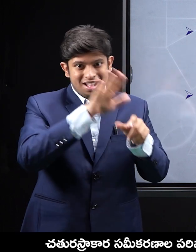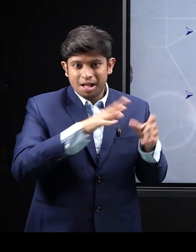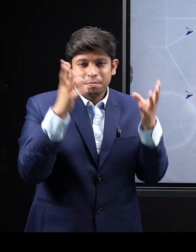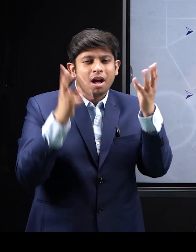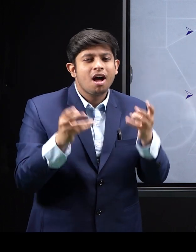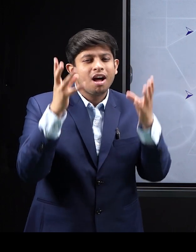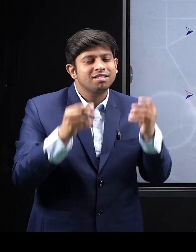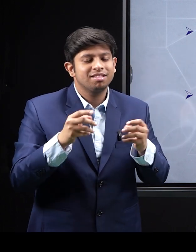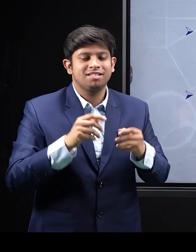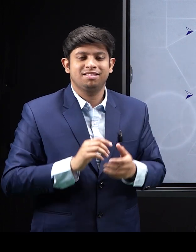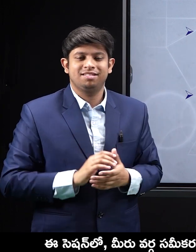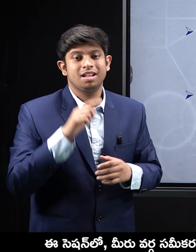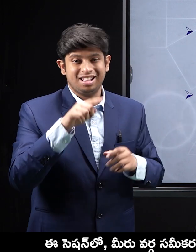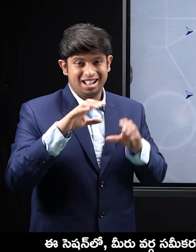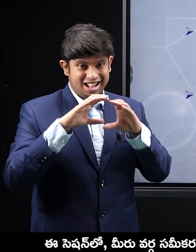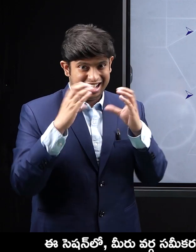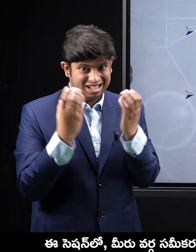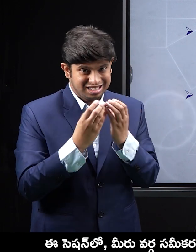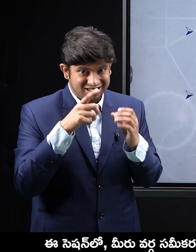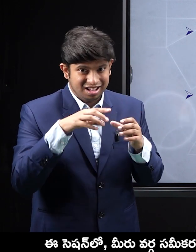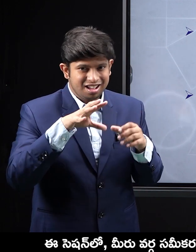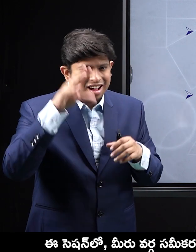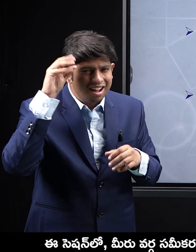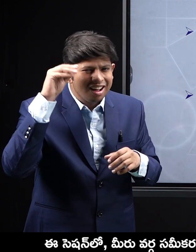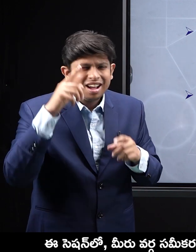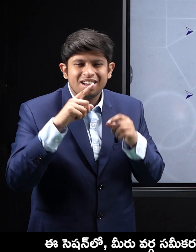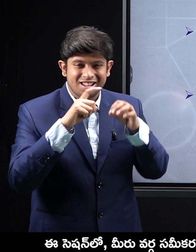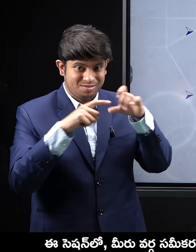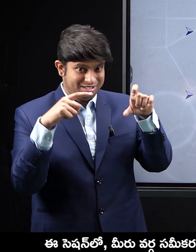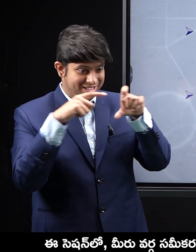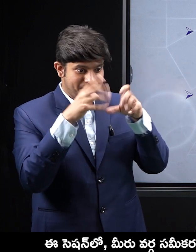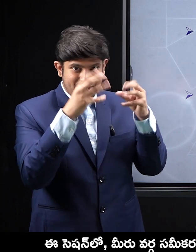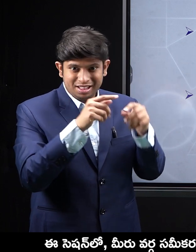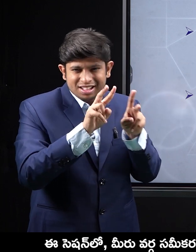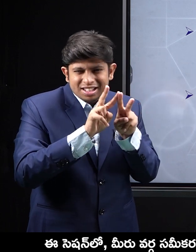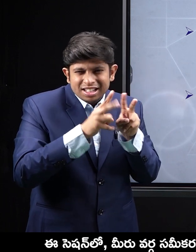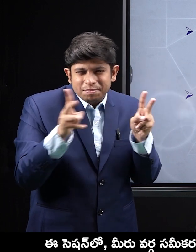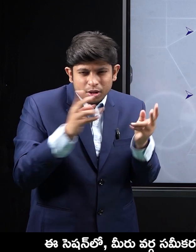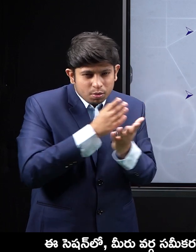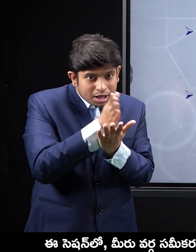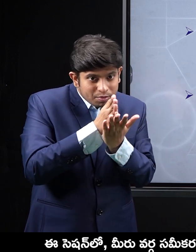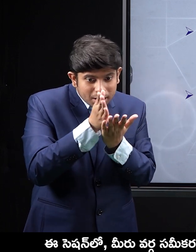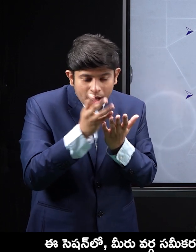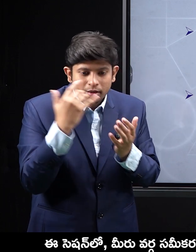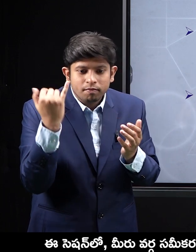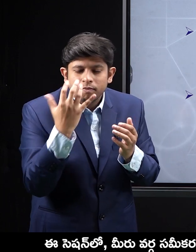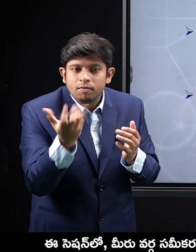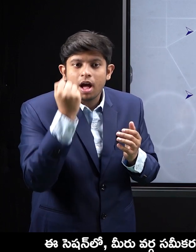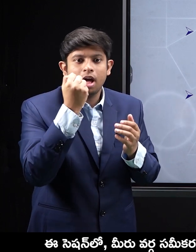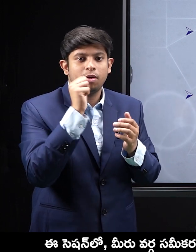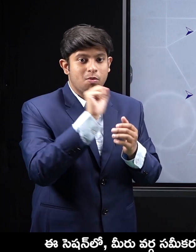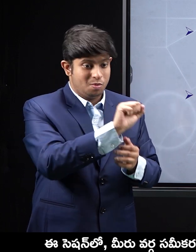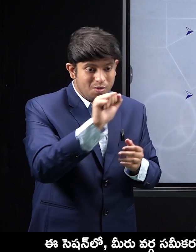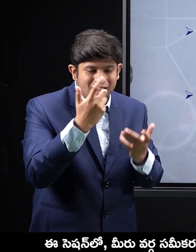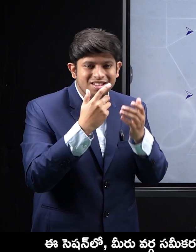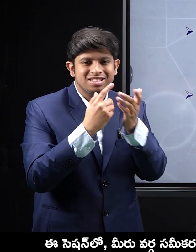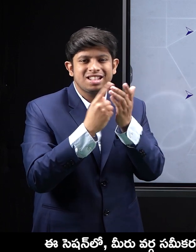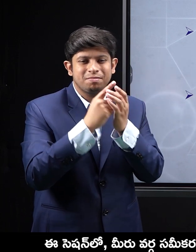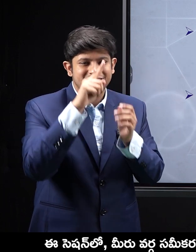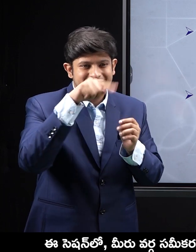జమ చేయబడింది. ఈ సెషన్లో మీరు వర్గ సమీకరణాలు మరియు వాటి మూలాలను కనుగొనే వివిధ